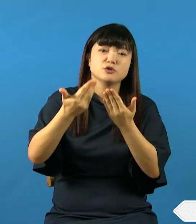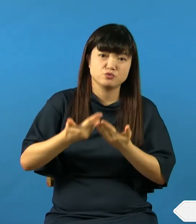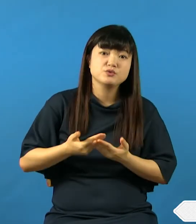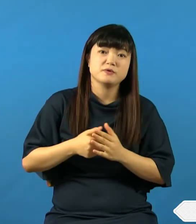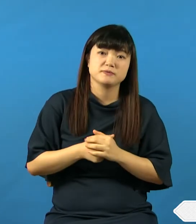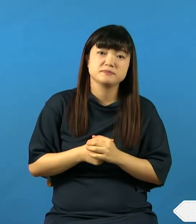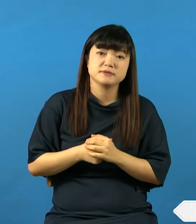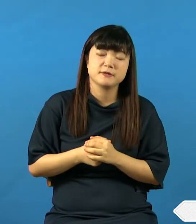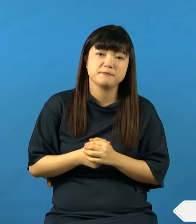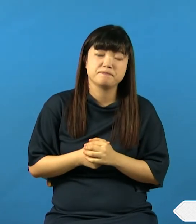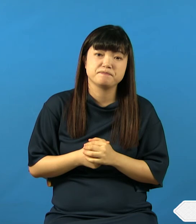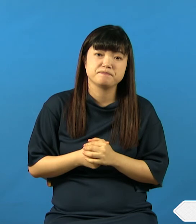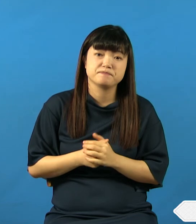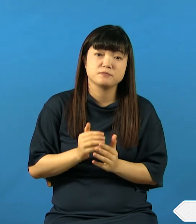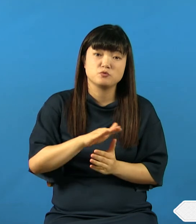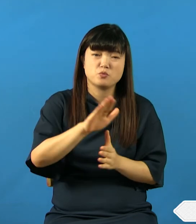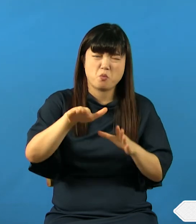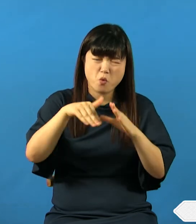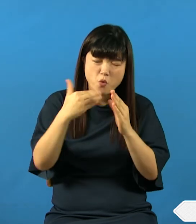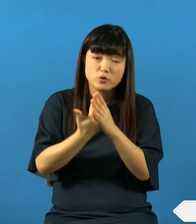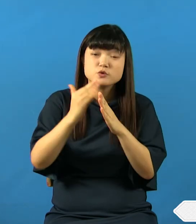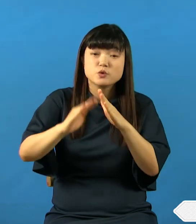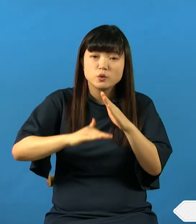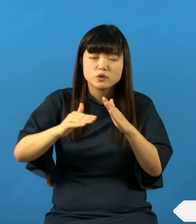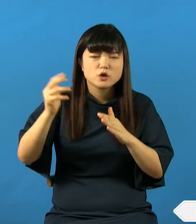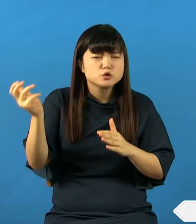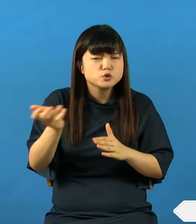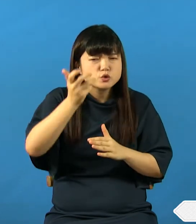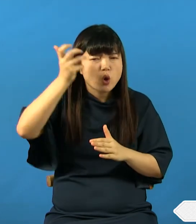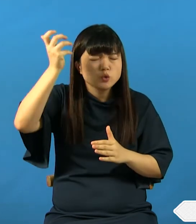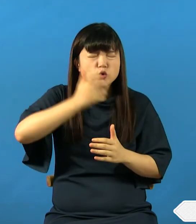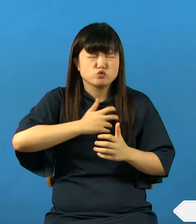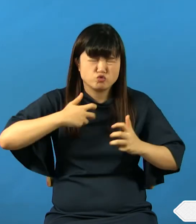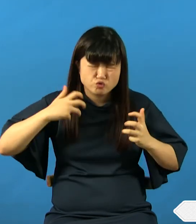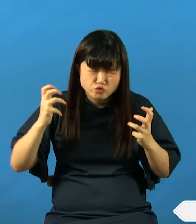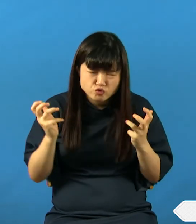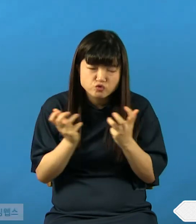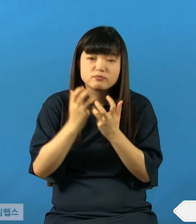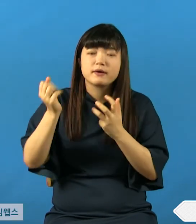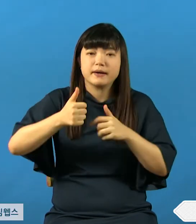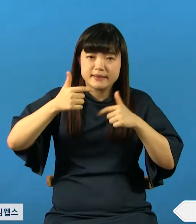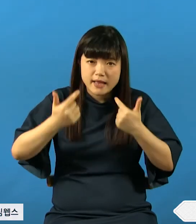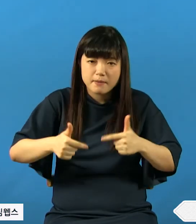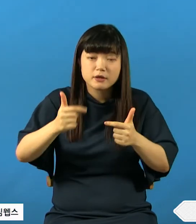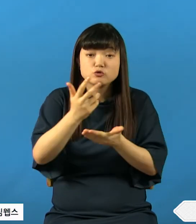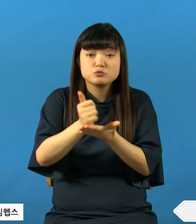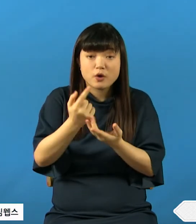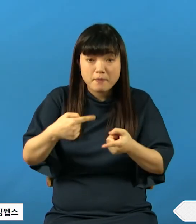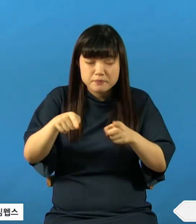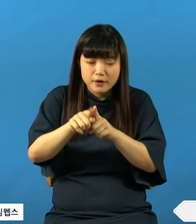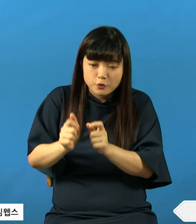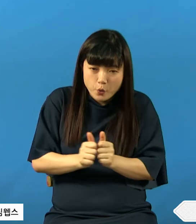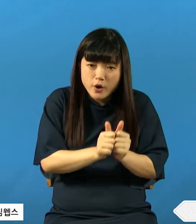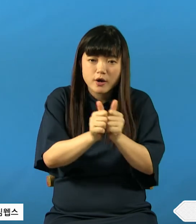주실 것입니다. 우리 온 성도들이 정말 성령 충만함으로 날마다 주님과